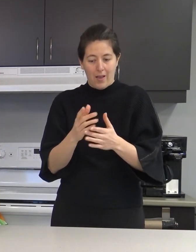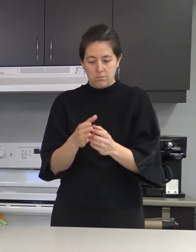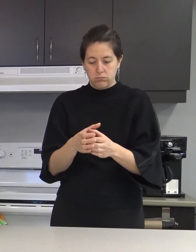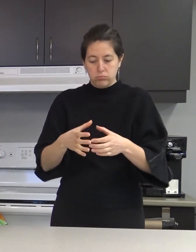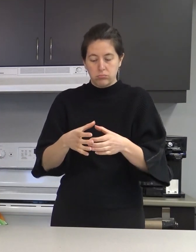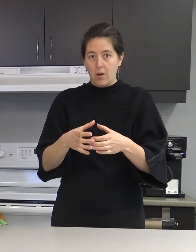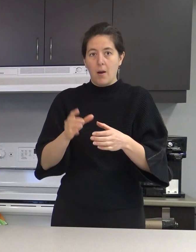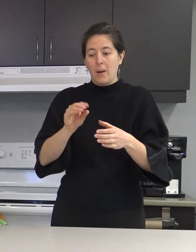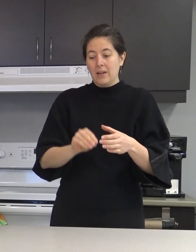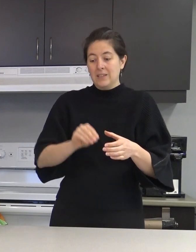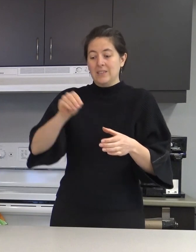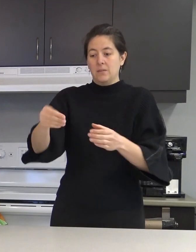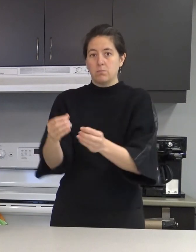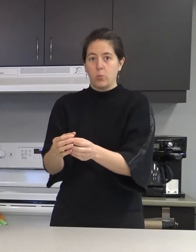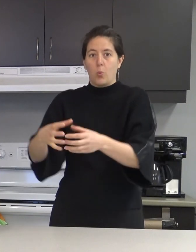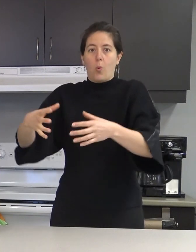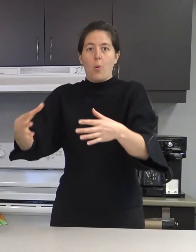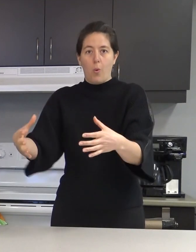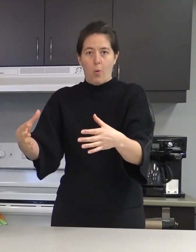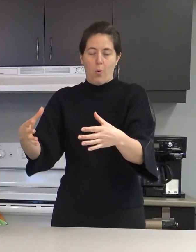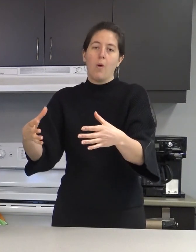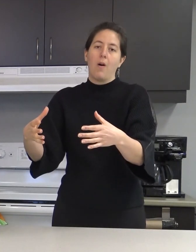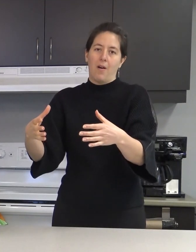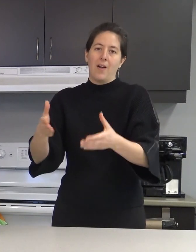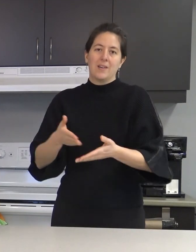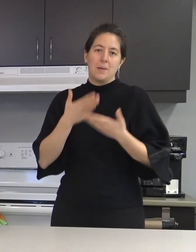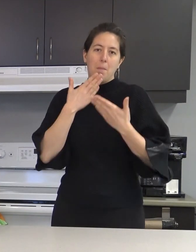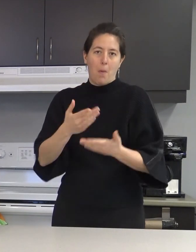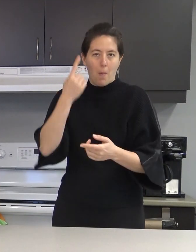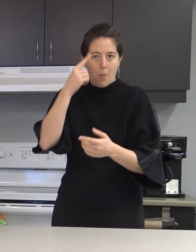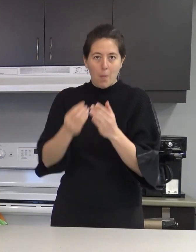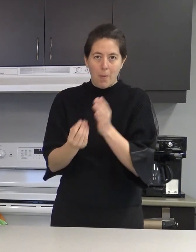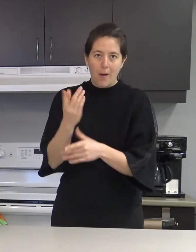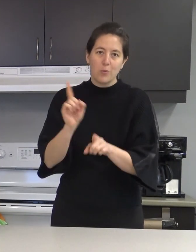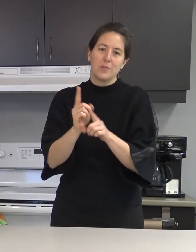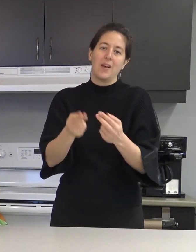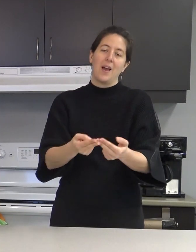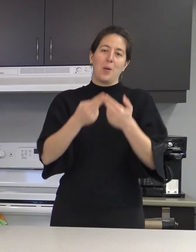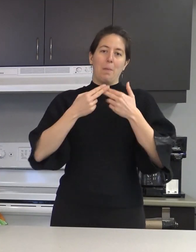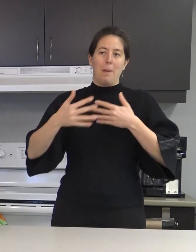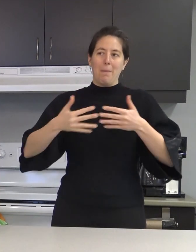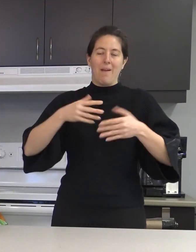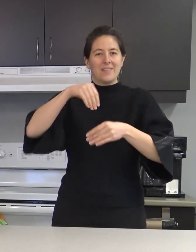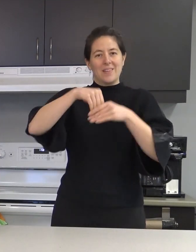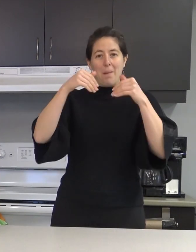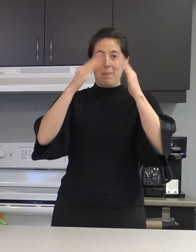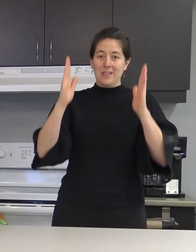mieux pour la plante aussi et ça nous sauve de la place dans la maison. Alors, amusez-vous bien!